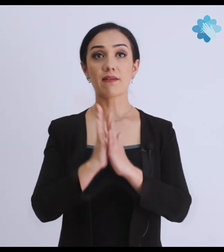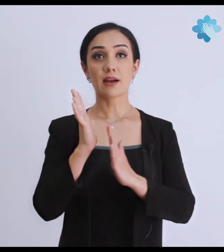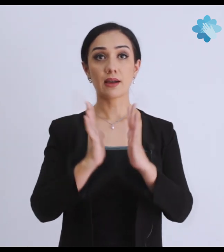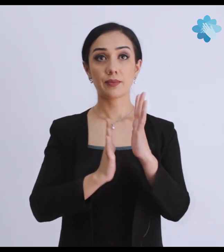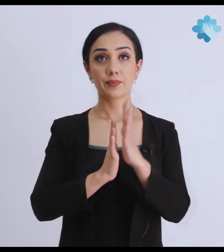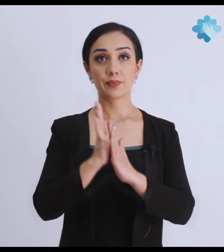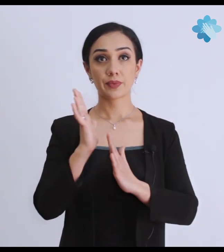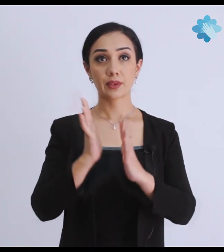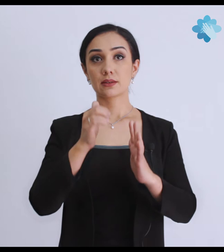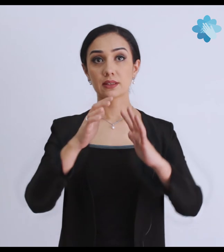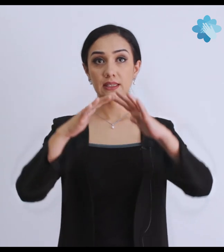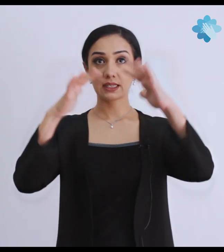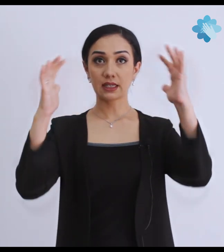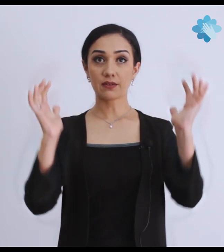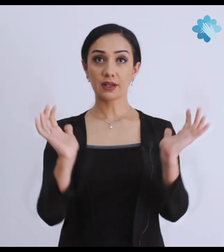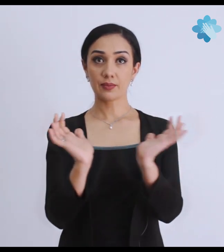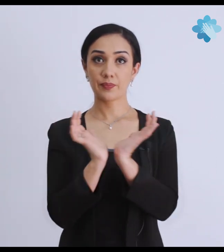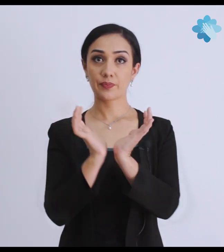трава тыква